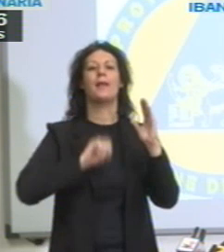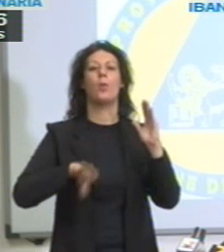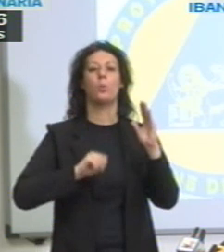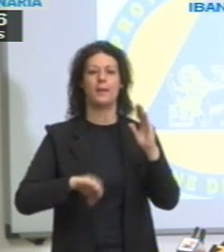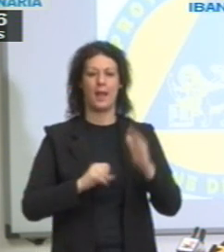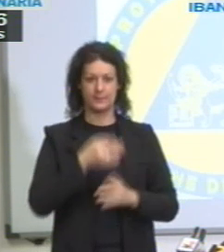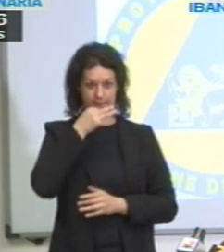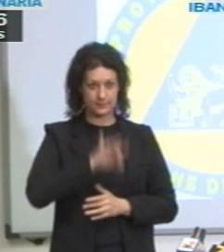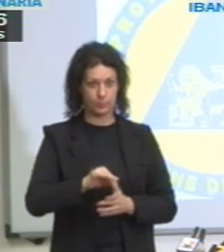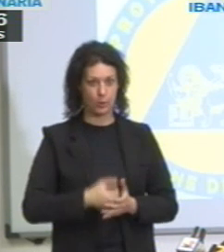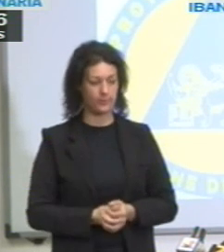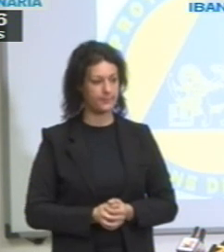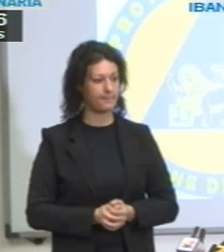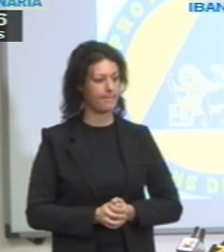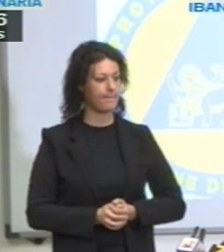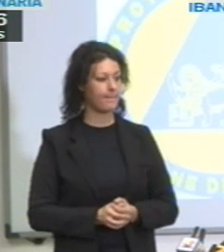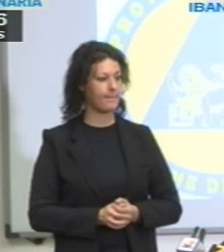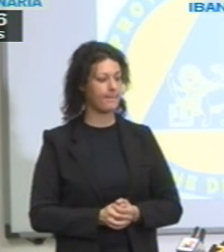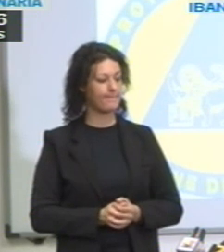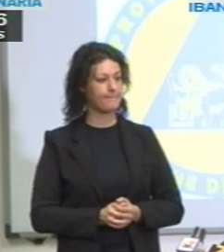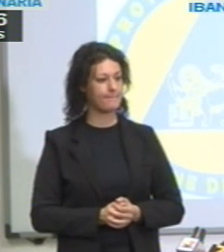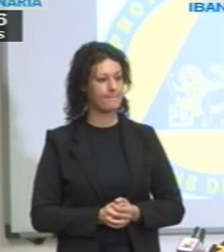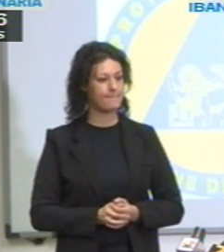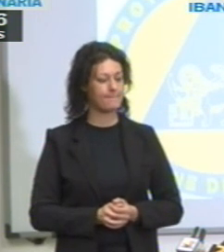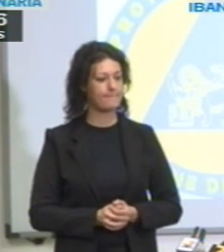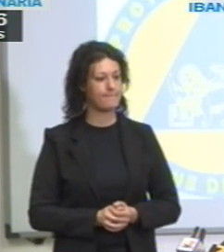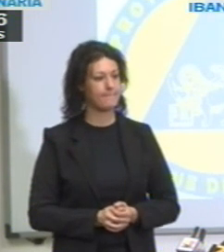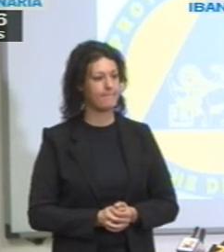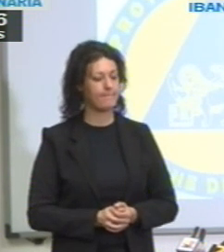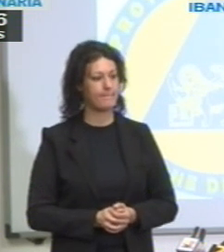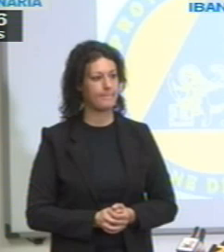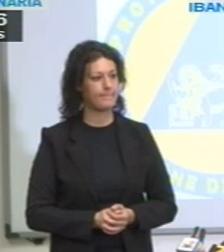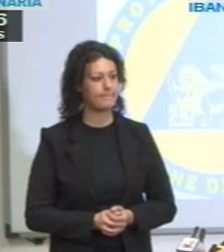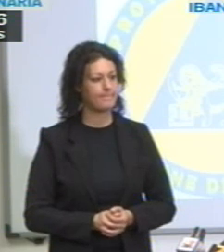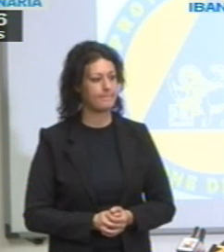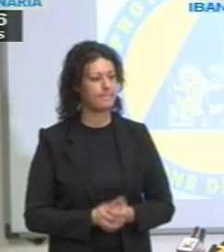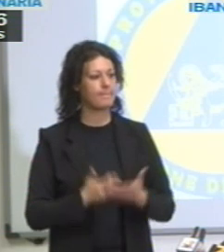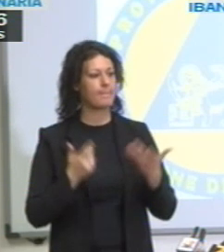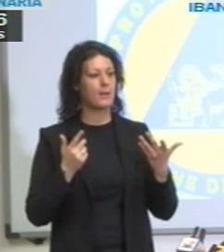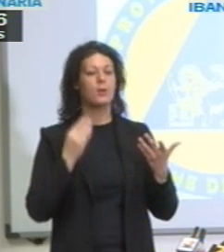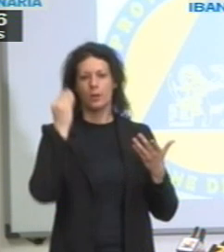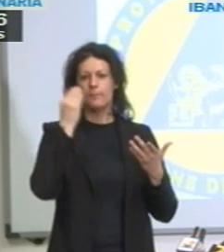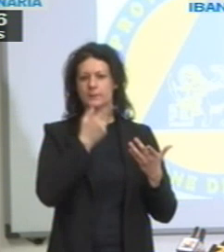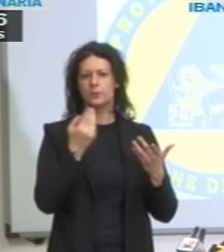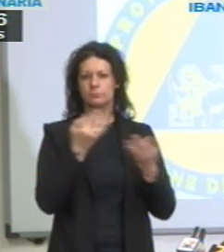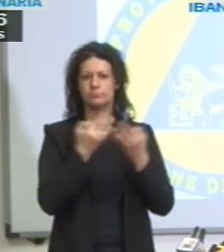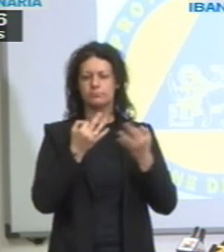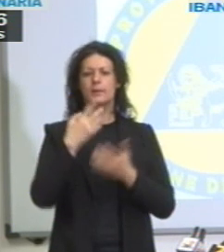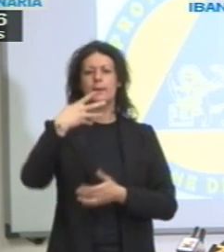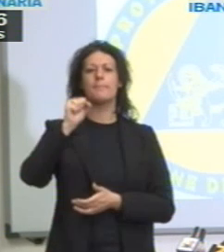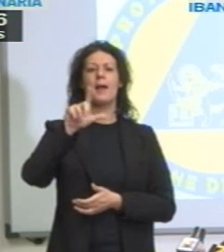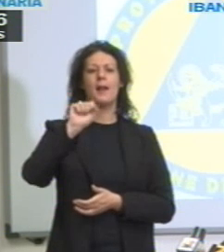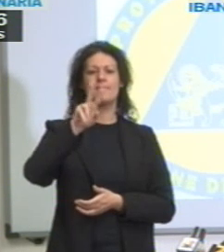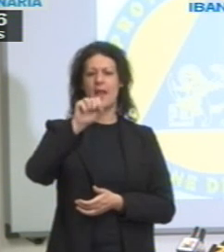casa, immagino. No, non lo so, scusate la battuta. Ma sì, penso che lui abbia ragione, nel senso che Malavasi abbia